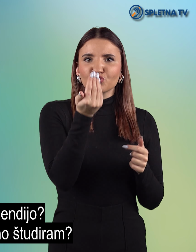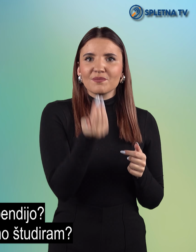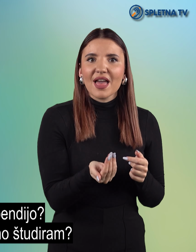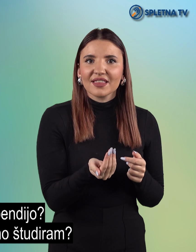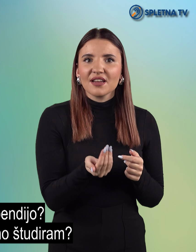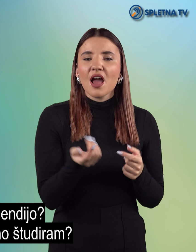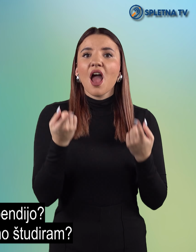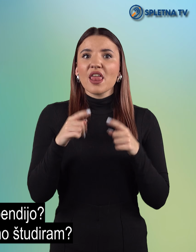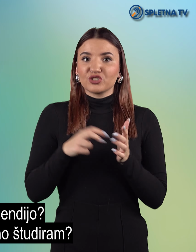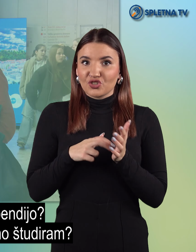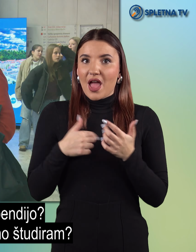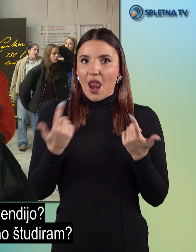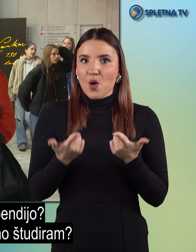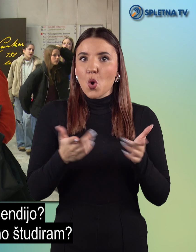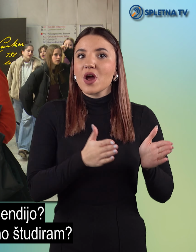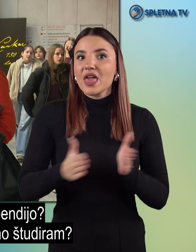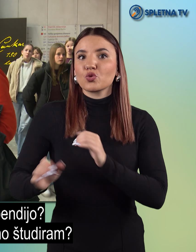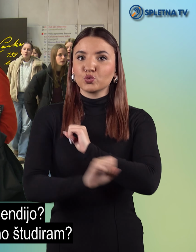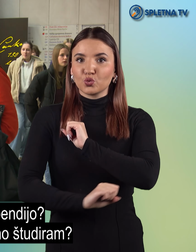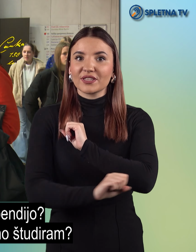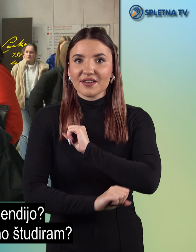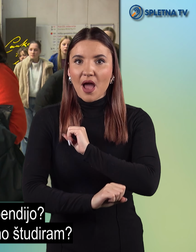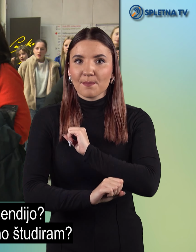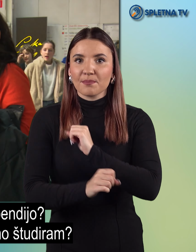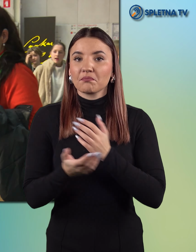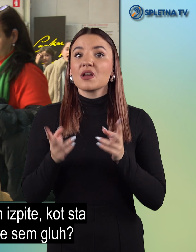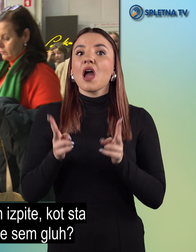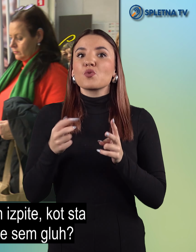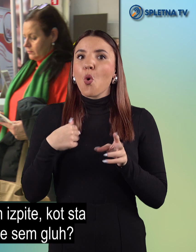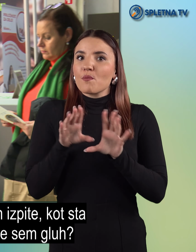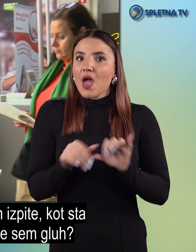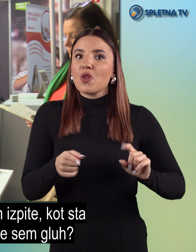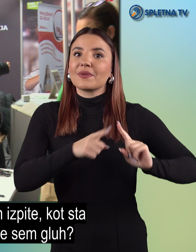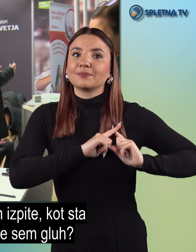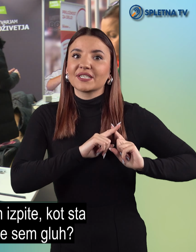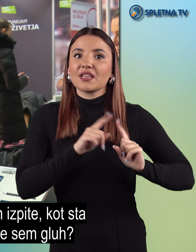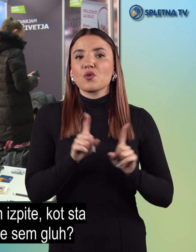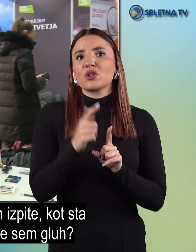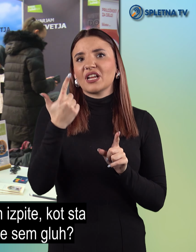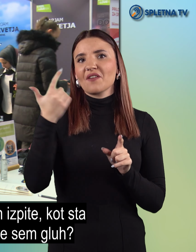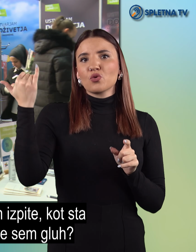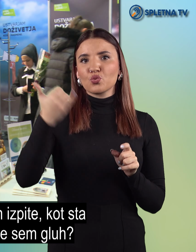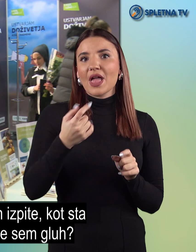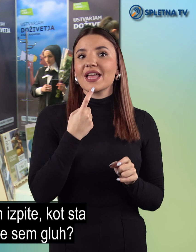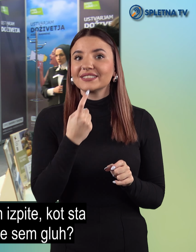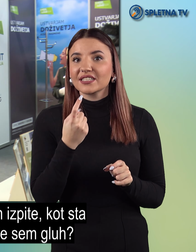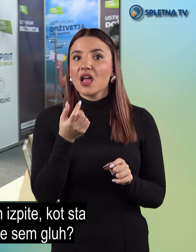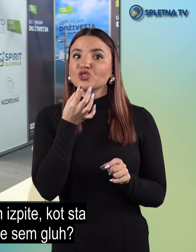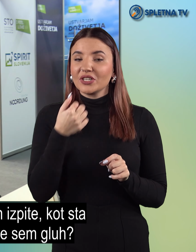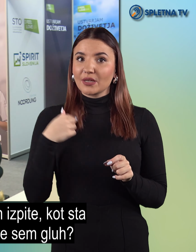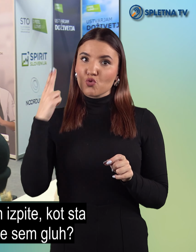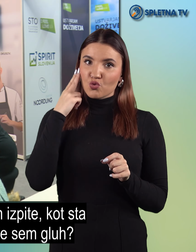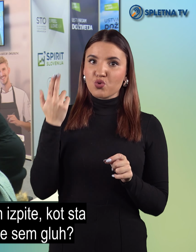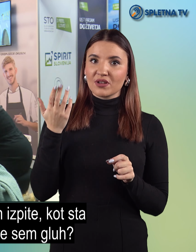Kam po štipendijo? Ali še lahko redno študiram? Kako naj opravljam izpite, kot sta 2 tuja jezika, če sem